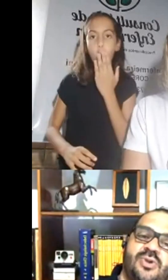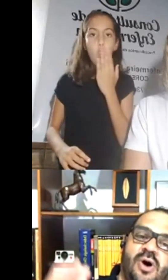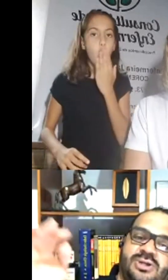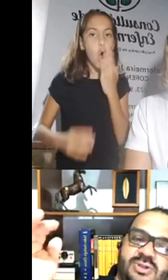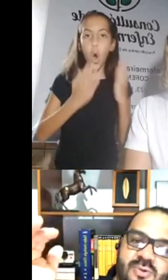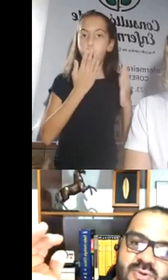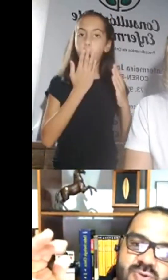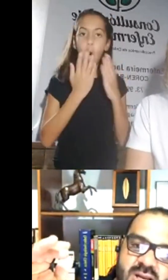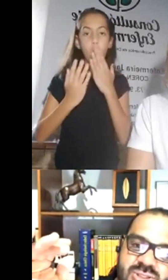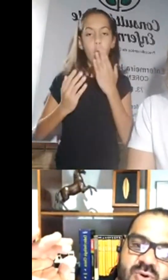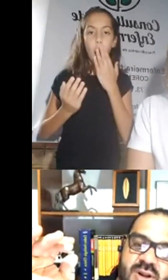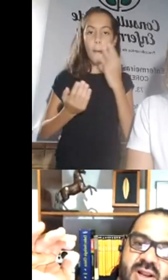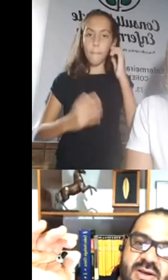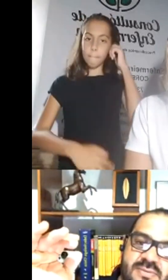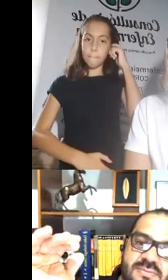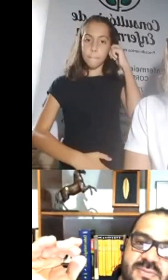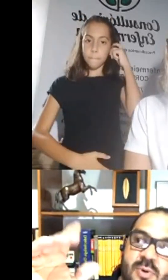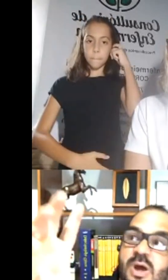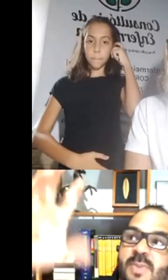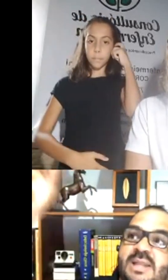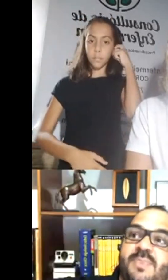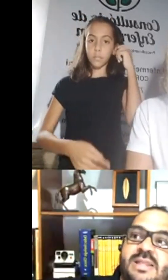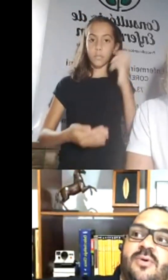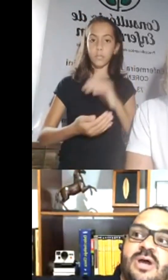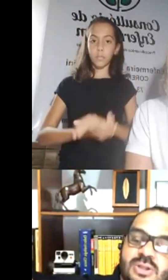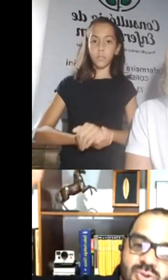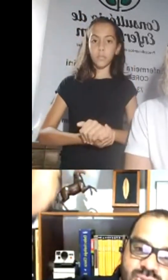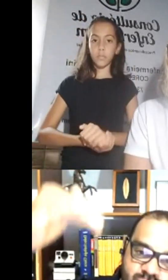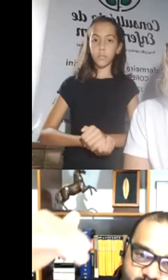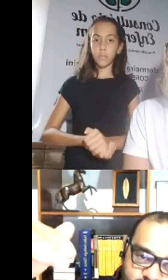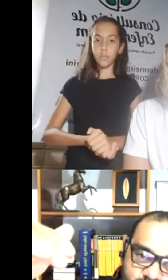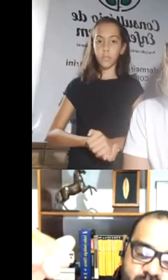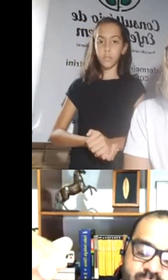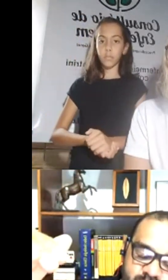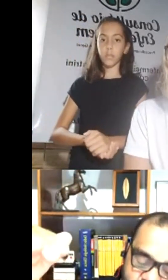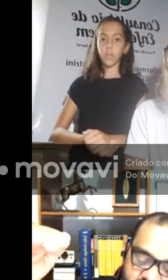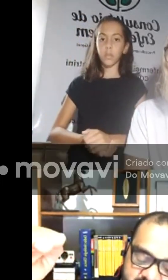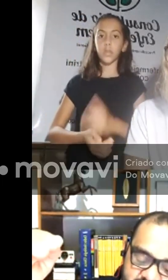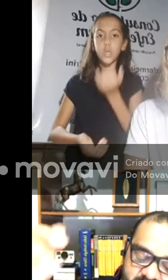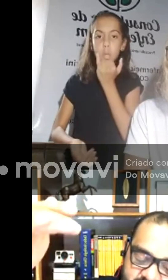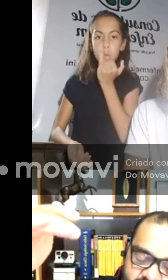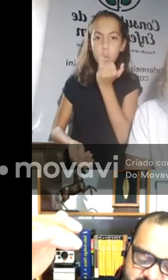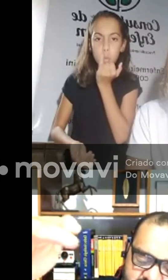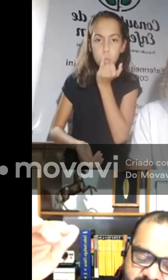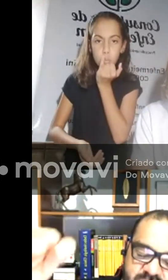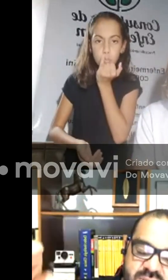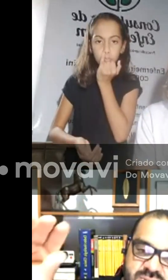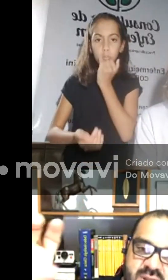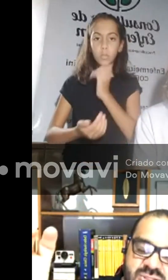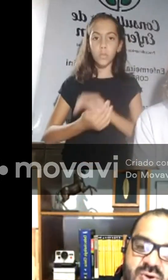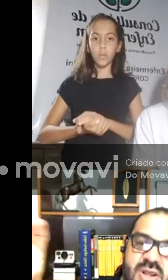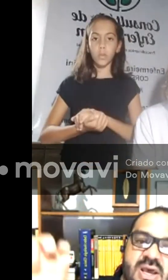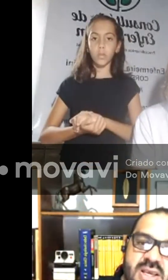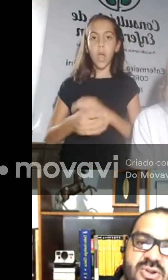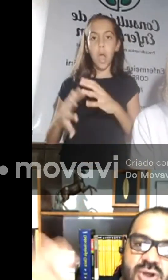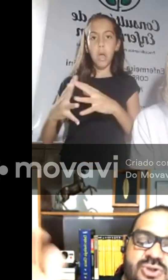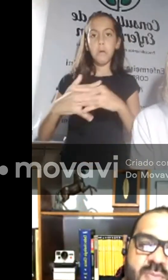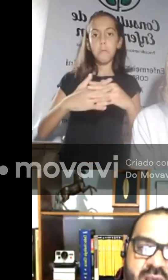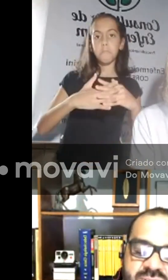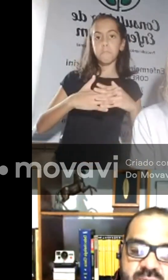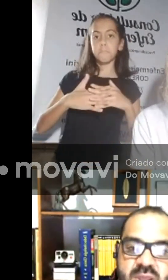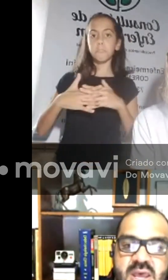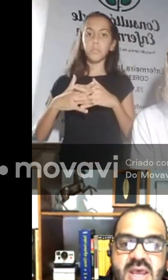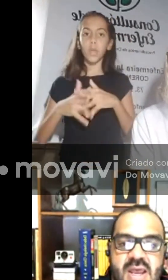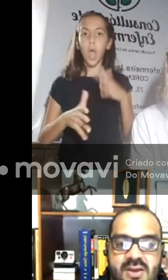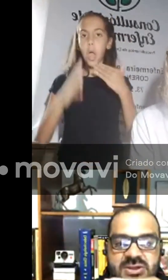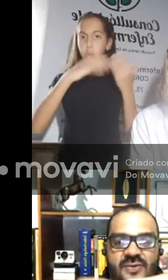no norte do Arizona, né? Ou não, perdão, no sul dos Estados Unidos, no Arizona, e norte do